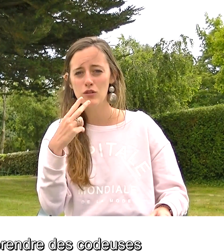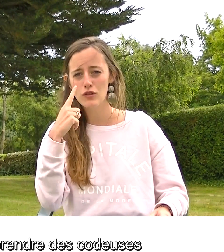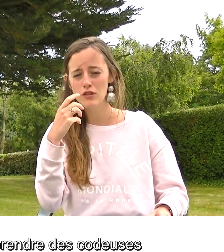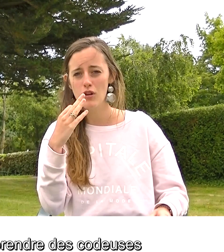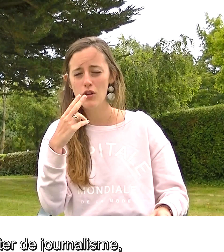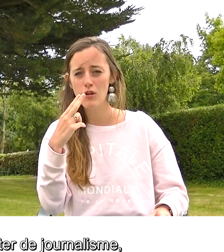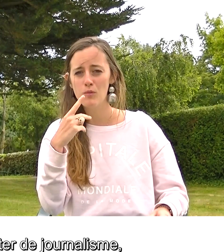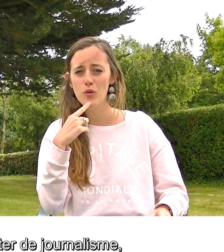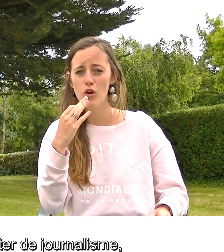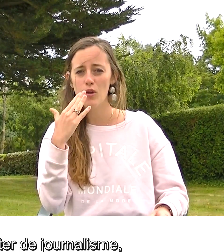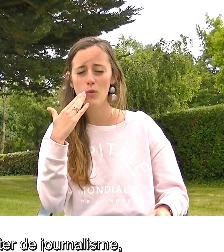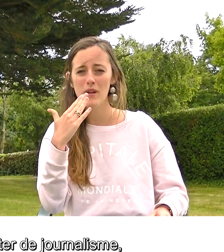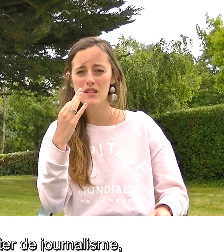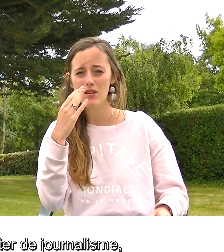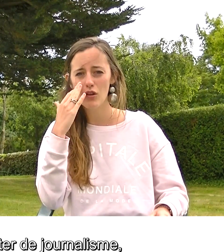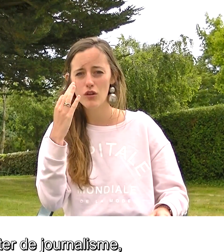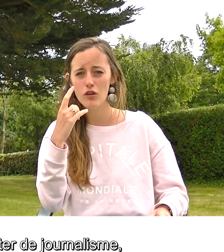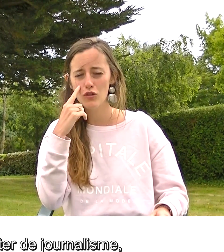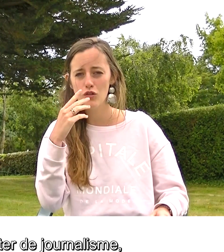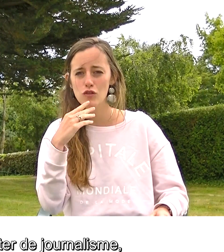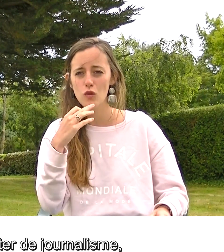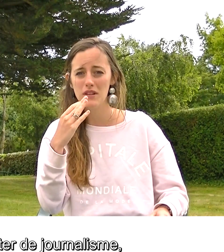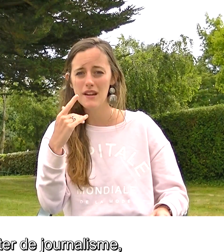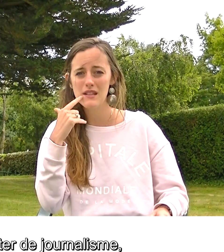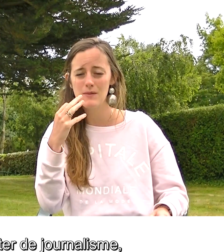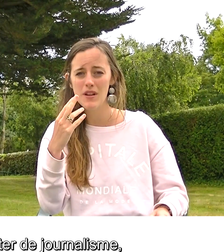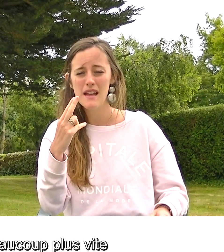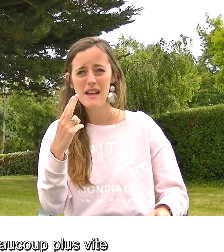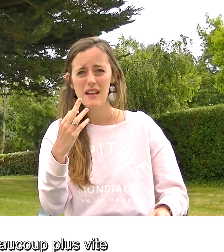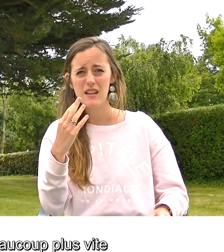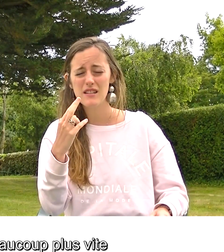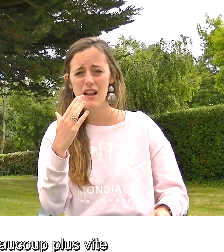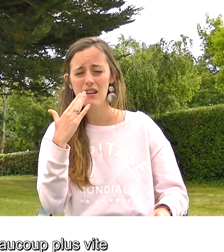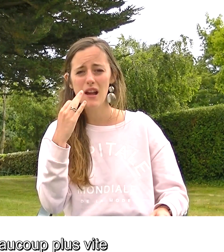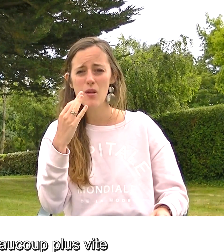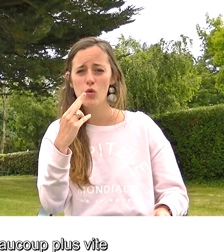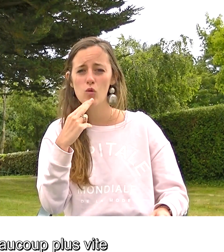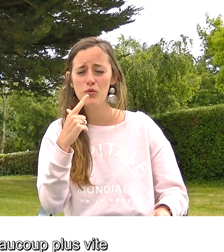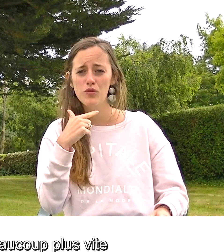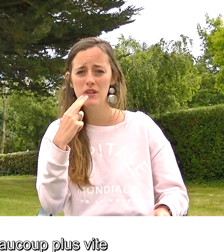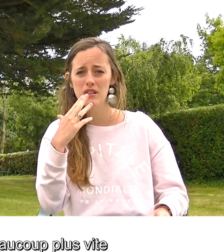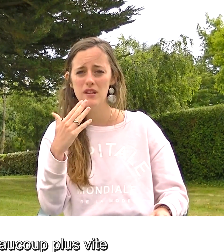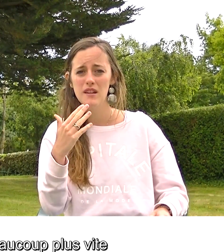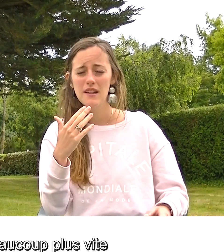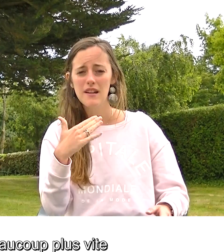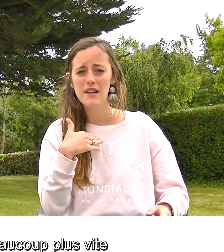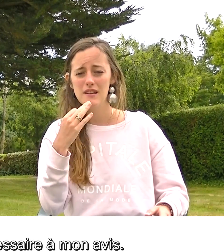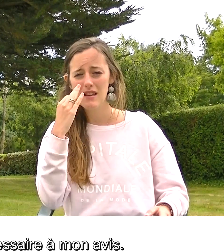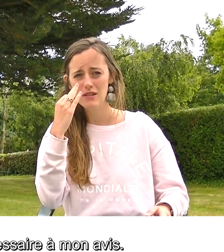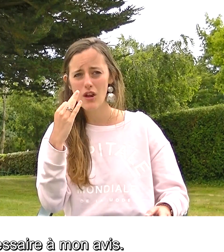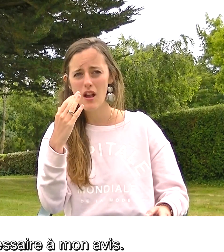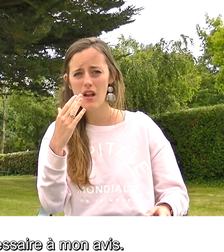codeuses pour mon master de journalisme car ça ira beaucoup plus vite et ça sera